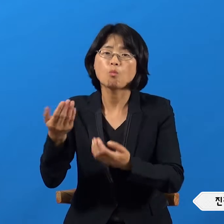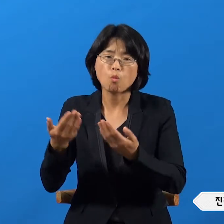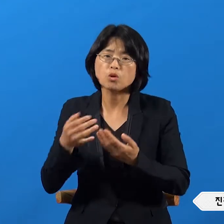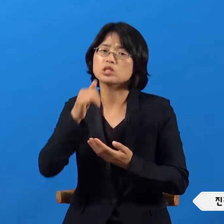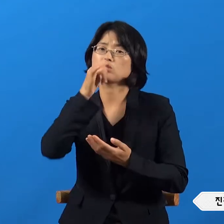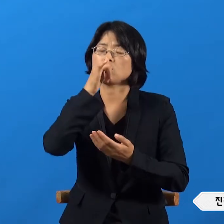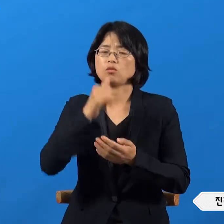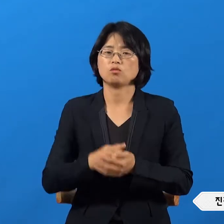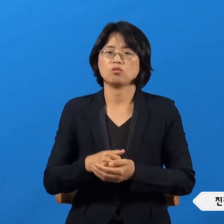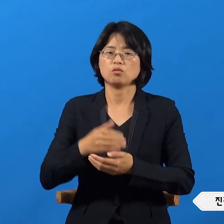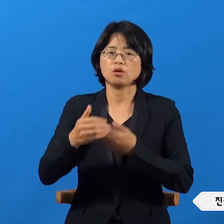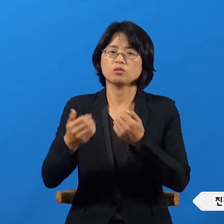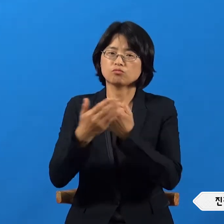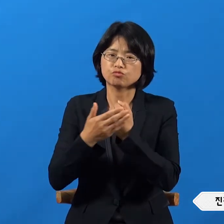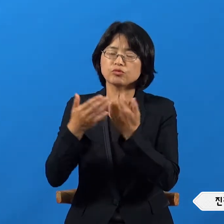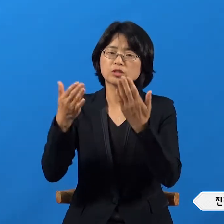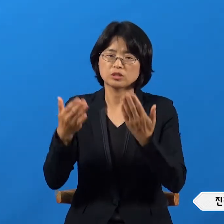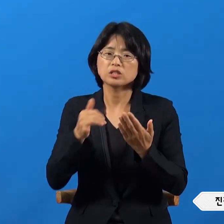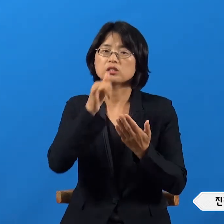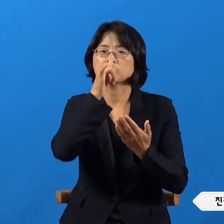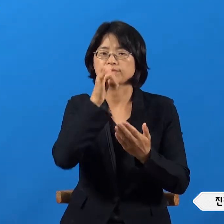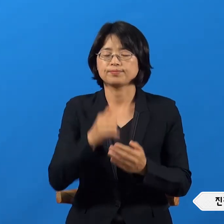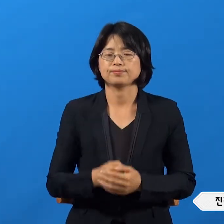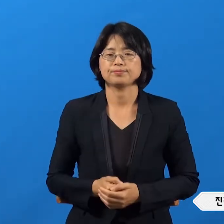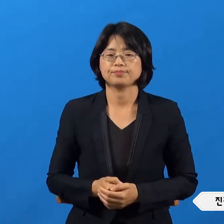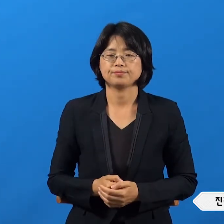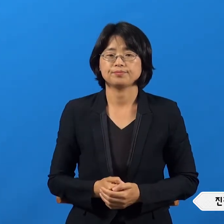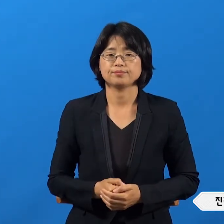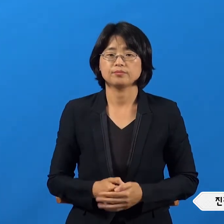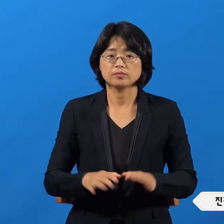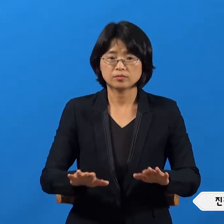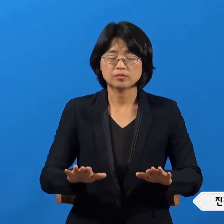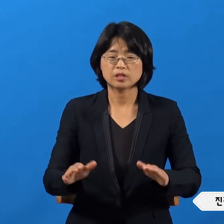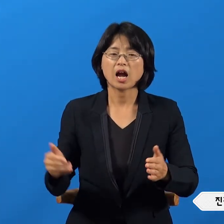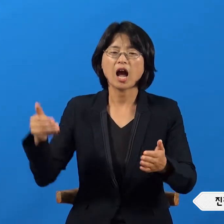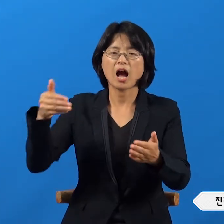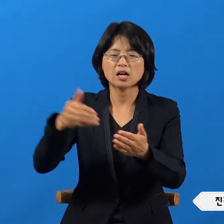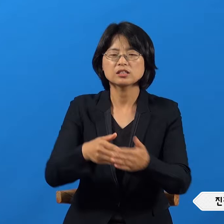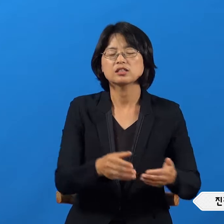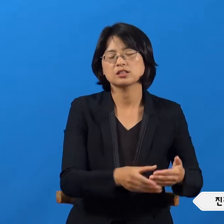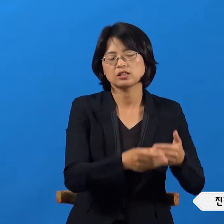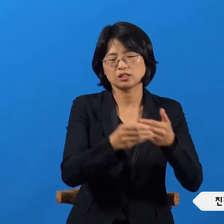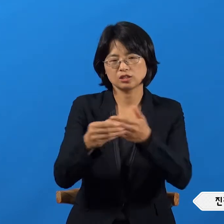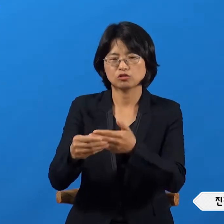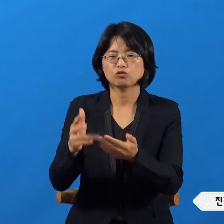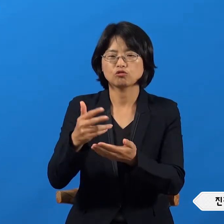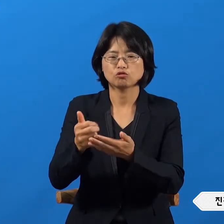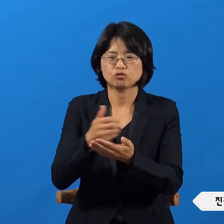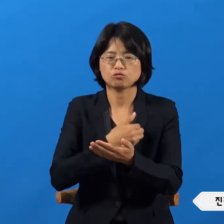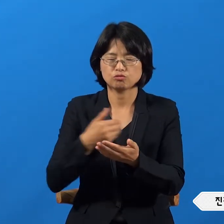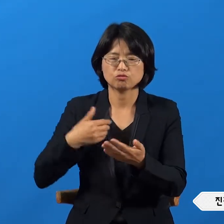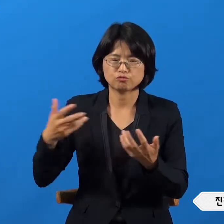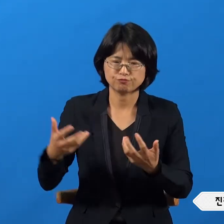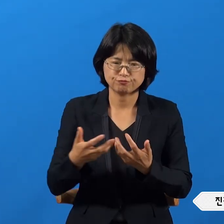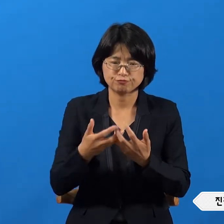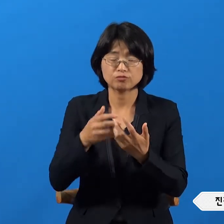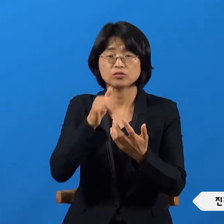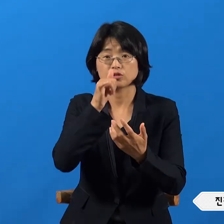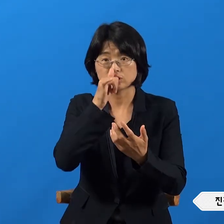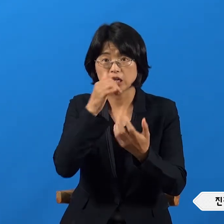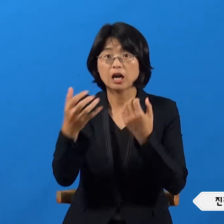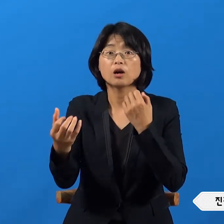함께하심이, 여기까지 인도하신 주의 풍성함이 있음에도 불구하고 좋다고